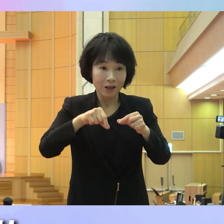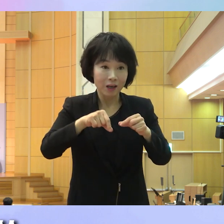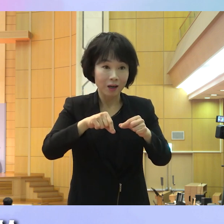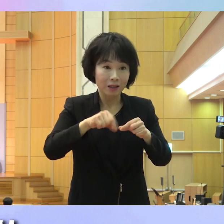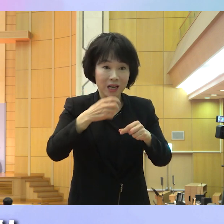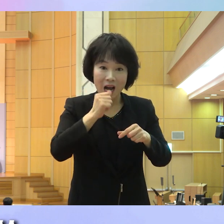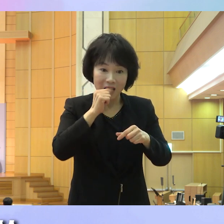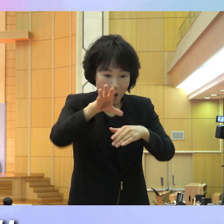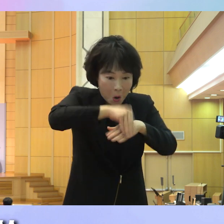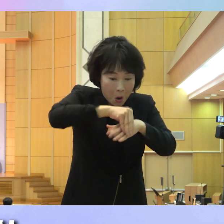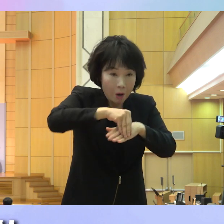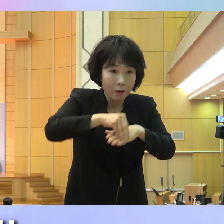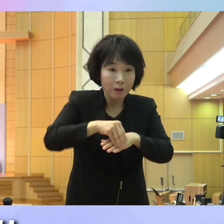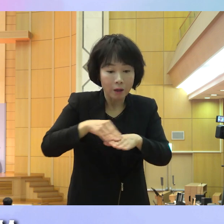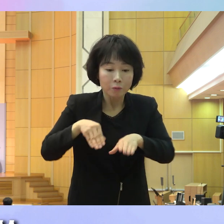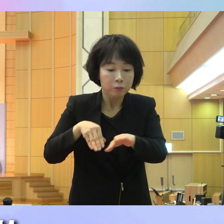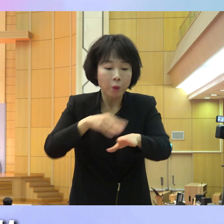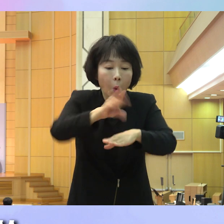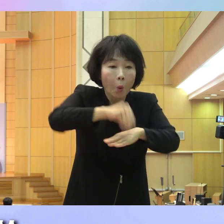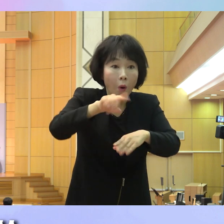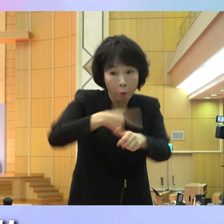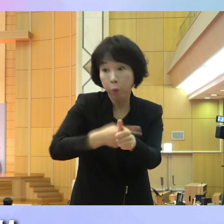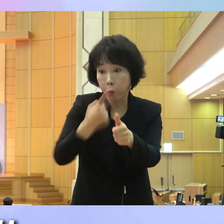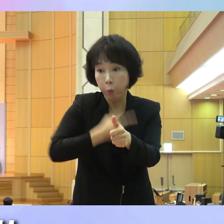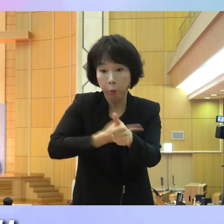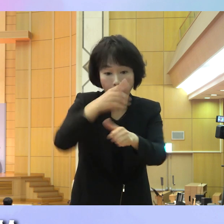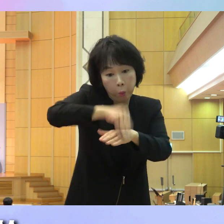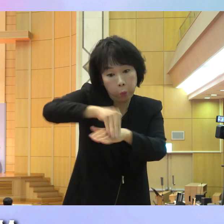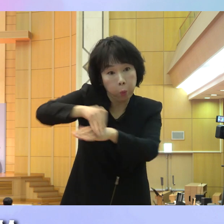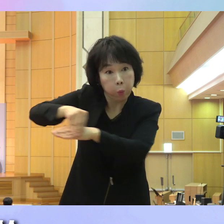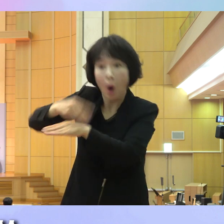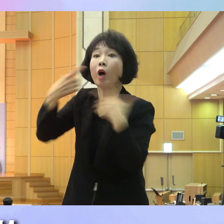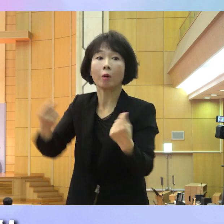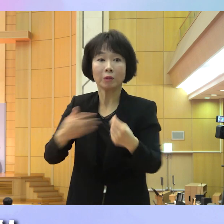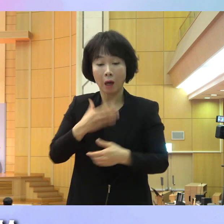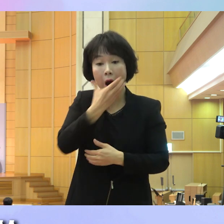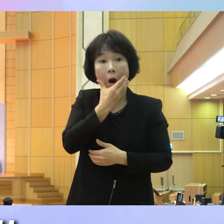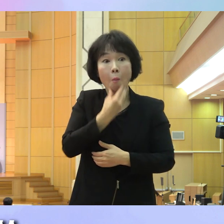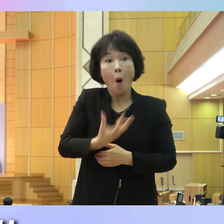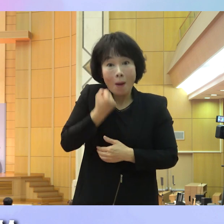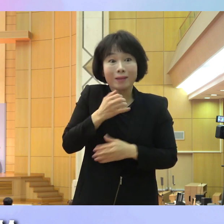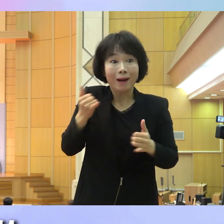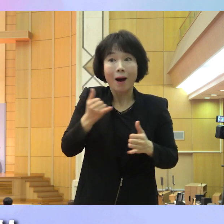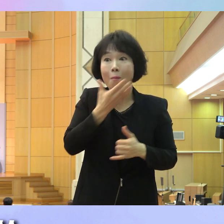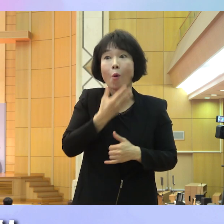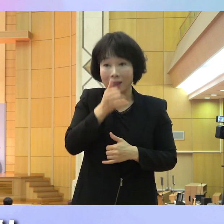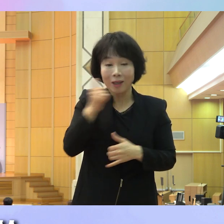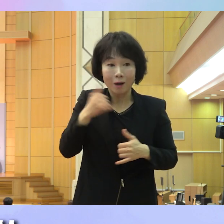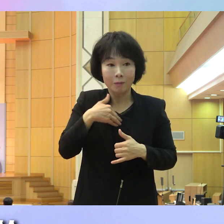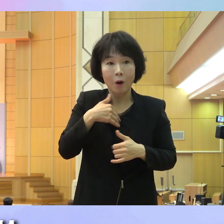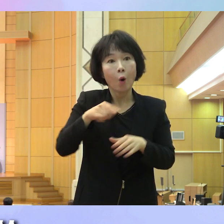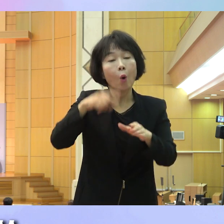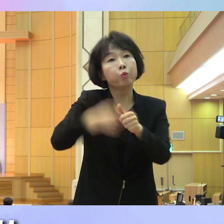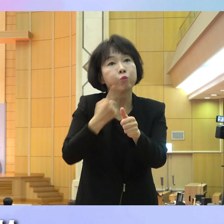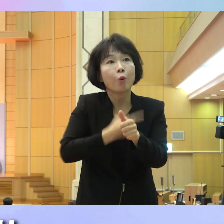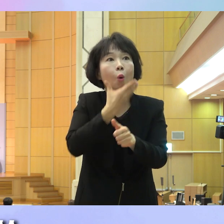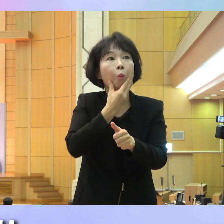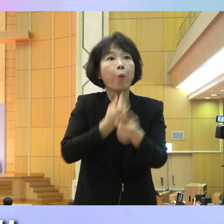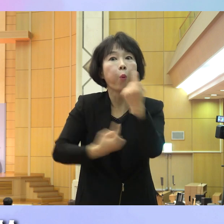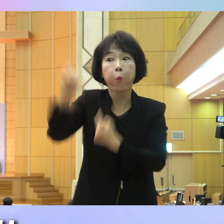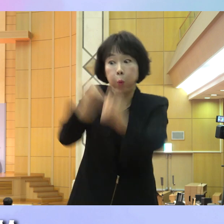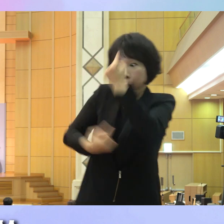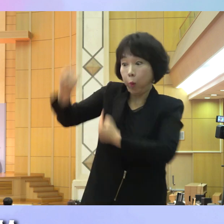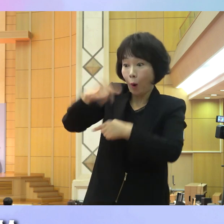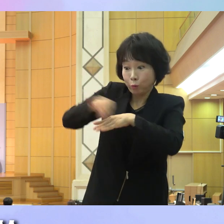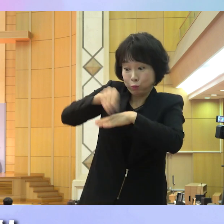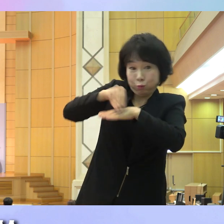것들은 다 달라붙게 돼 있어요. 복 있는 사람이 되면 그냥 복이 따라오게 돼 있는 거예요. 나가도 복이 따라오고 들어와도 복이 따라오고